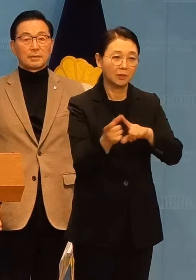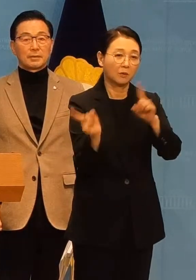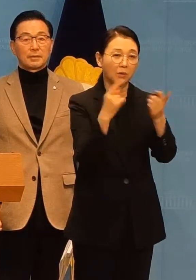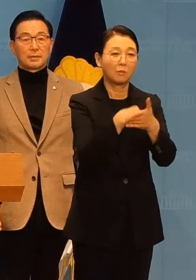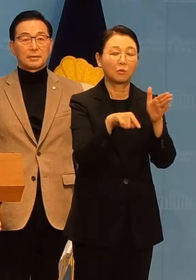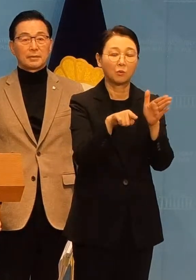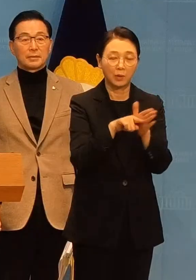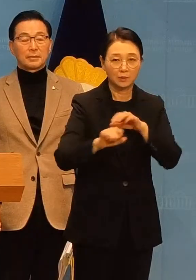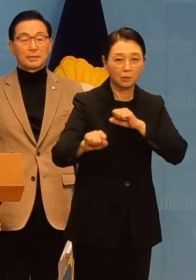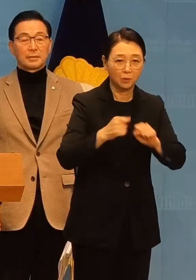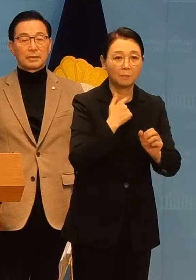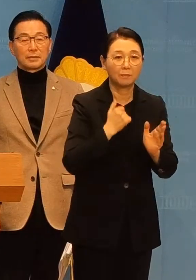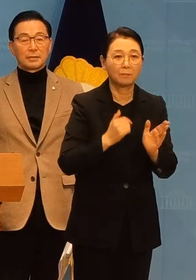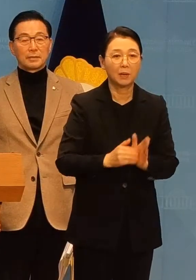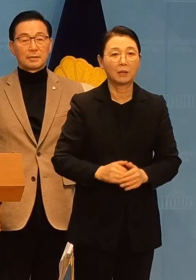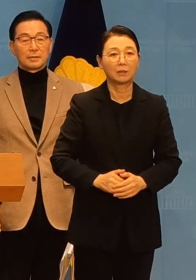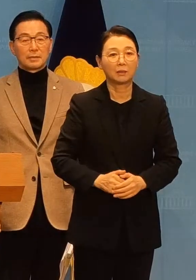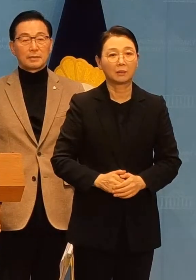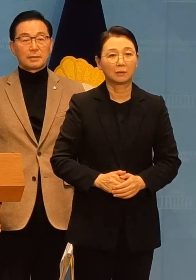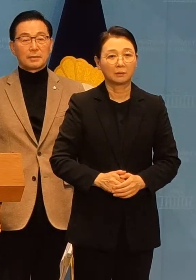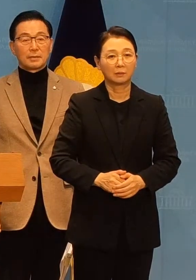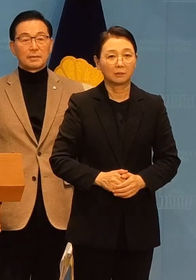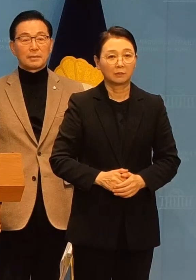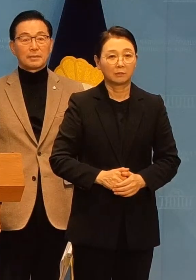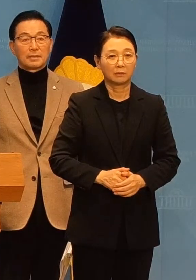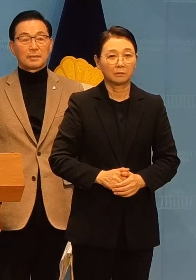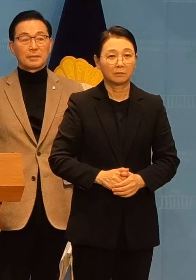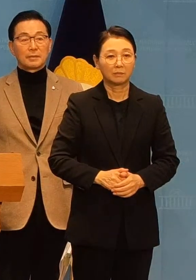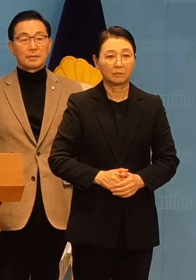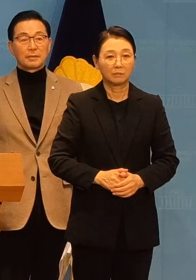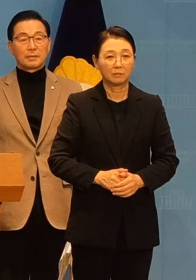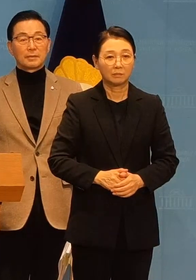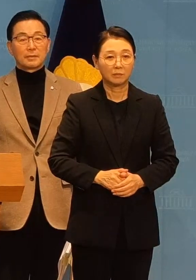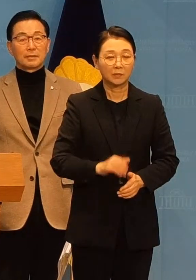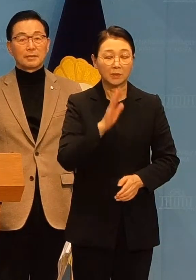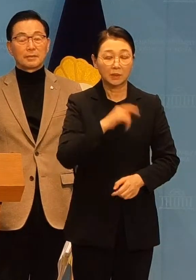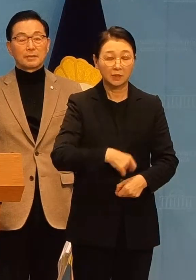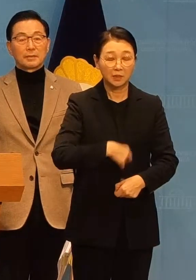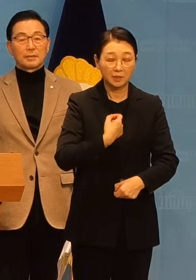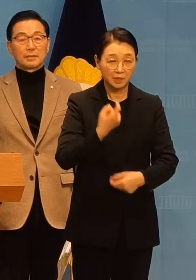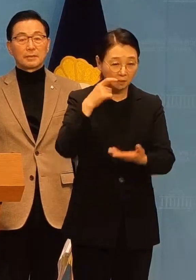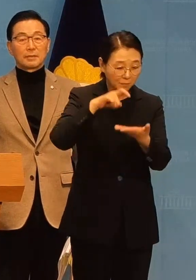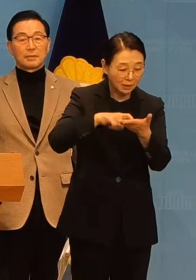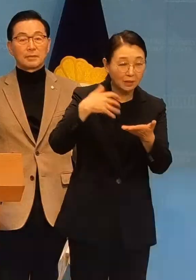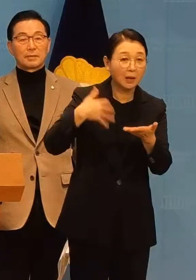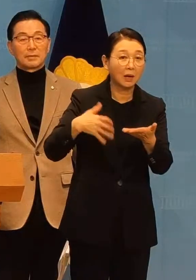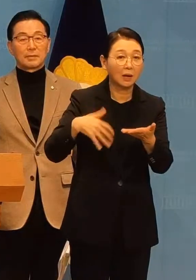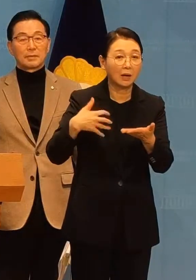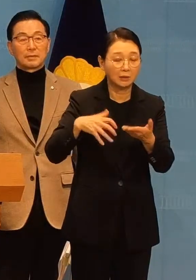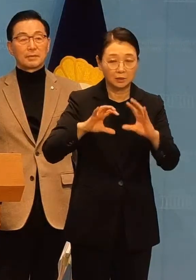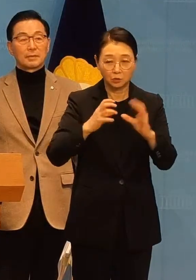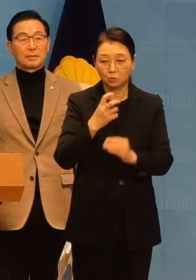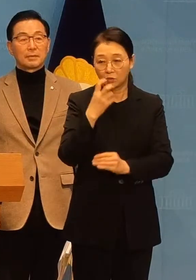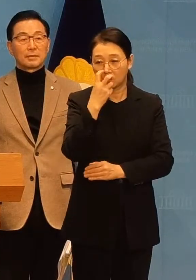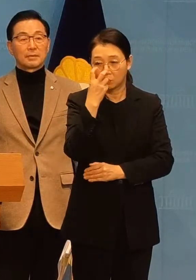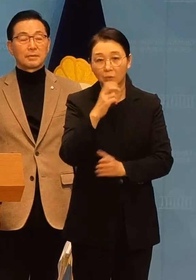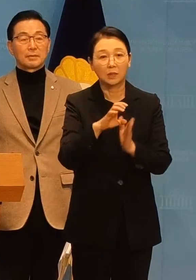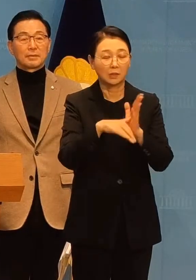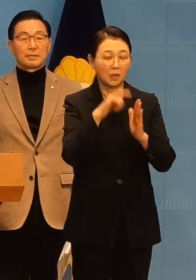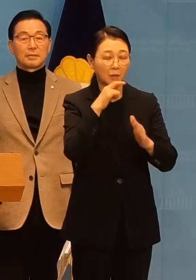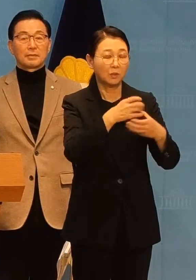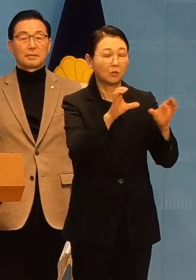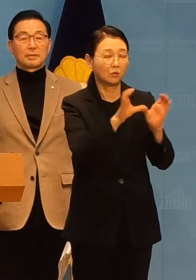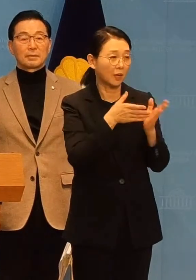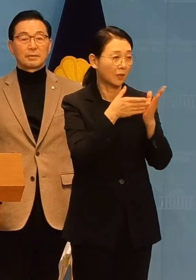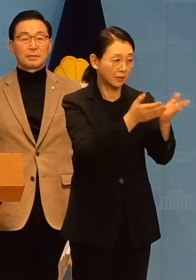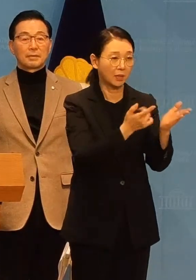활동을 전개해 왔습니다. 그럼에도 불구하고 밝혀지지 않은 참사의 실체 규명을 위해서 국정조사를 민주당에